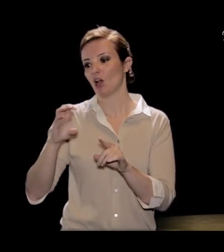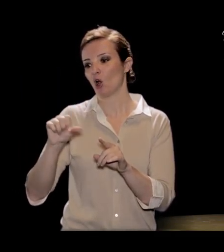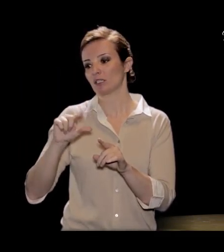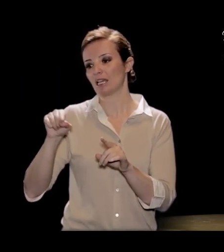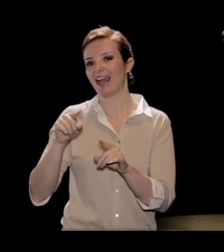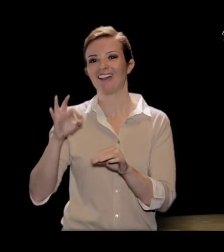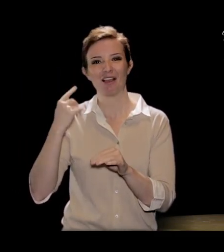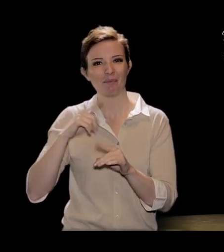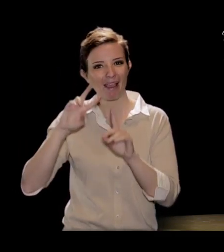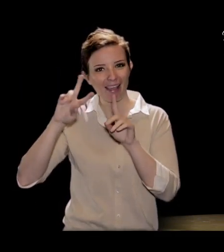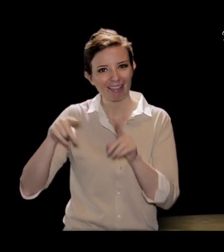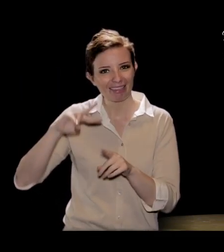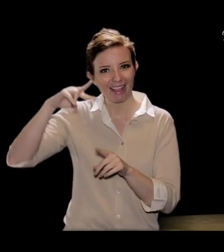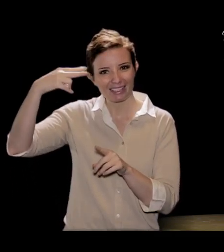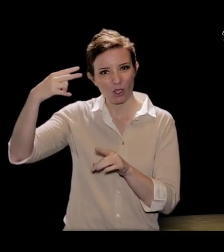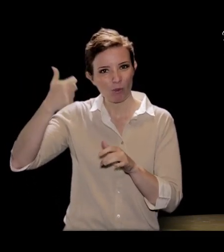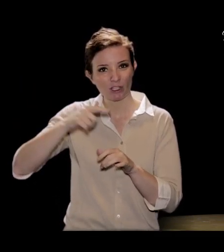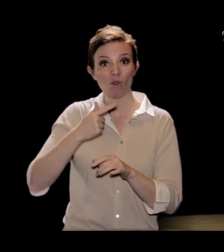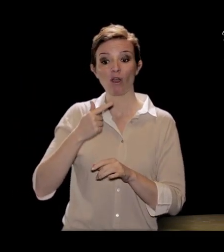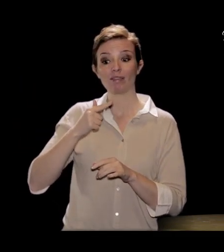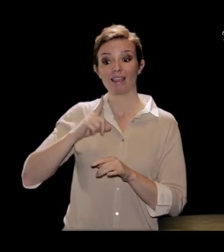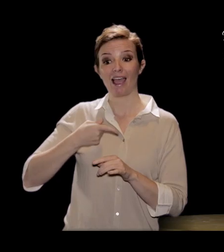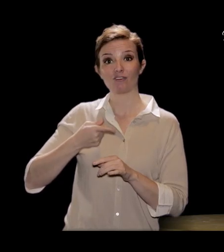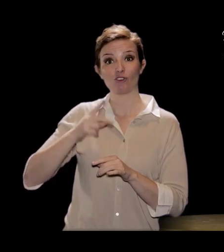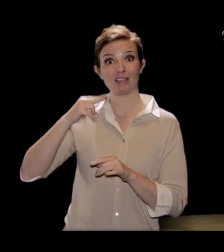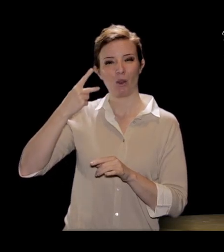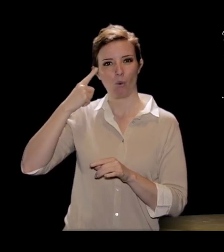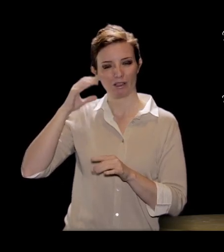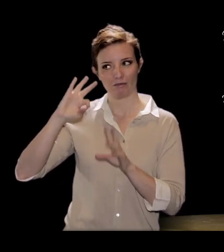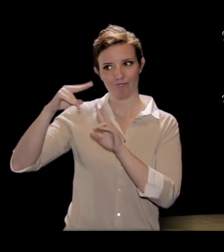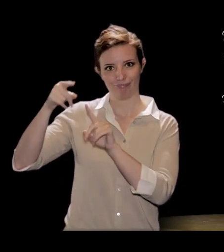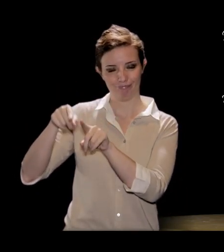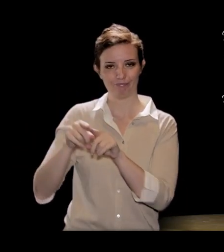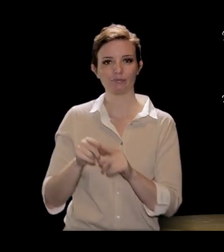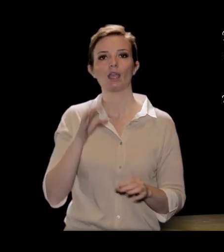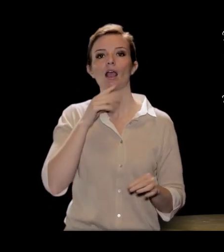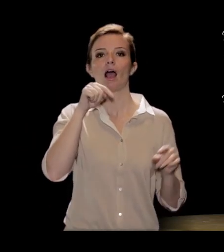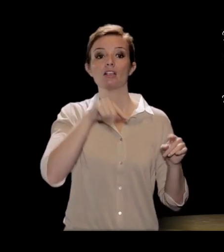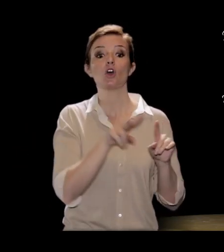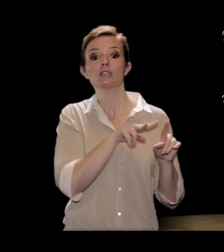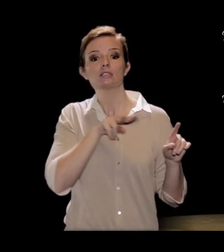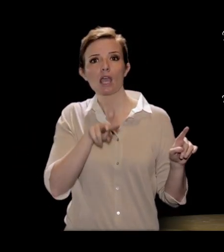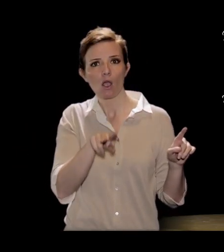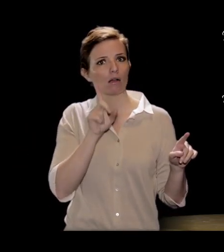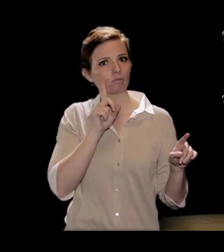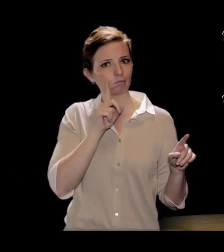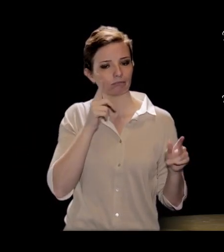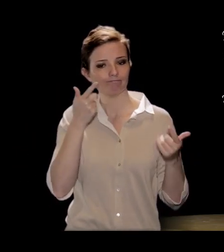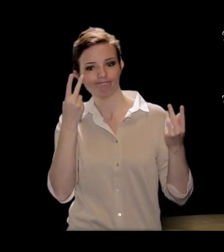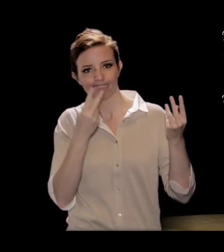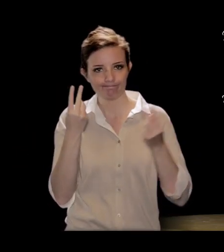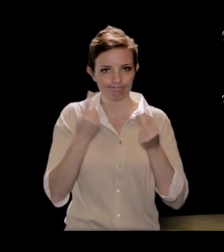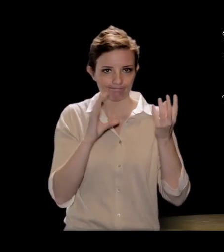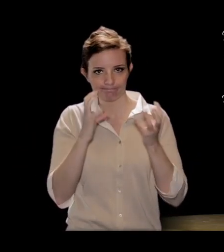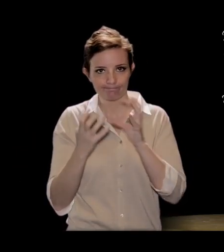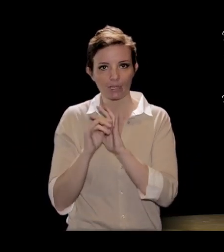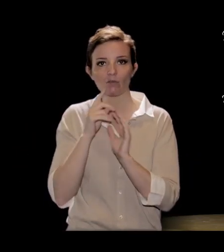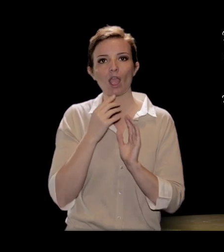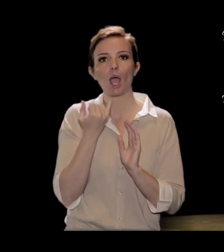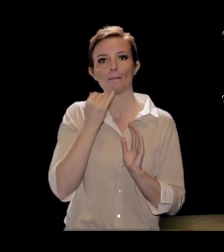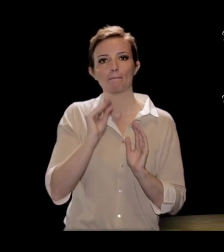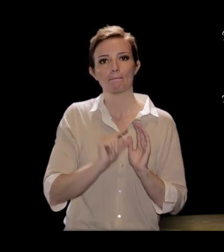seconda perché è tangen quadro. A questo punto possiamo al secondo membro continuare a lavorare ed in particolare fare il minimo comune